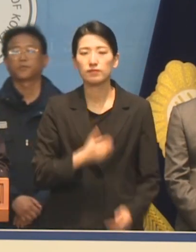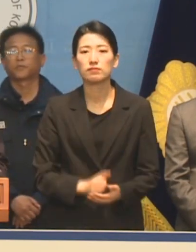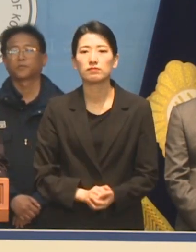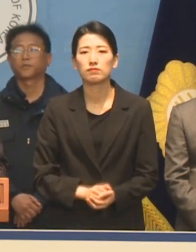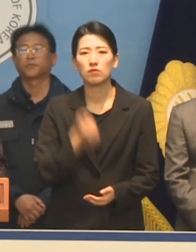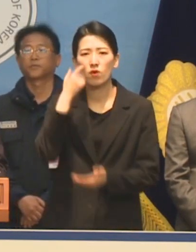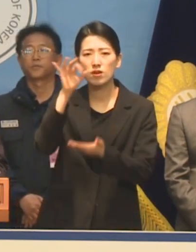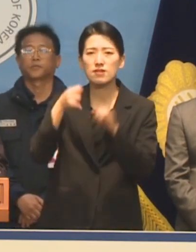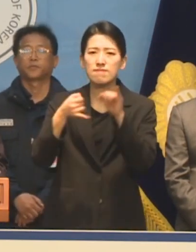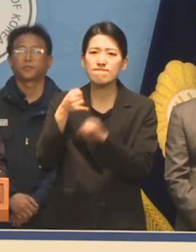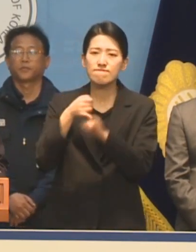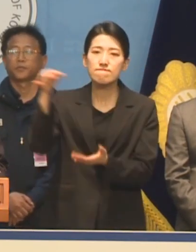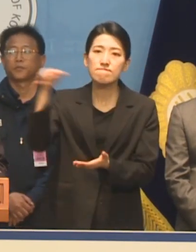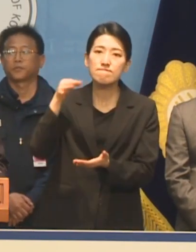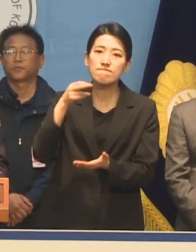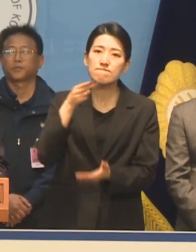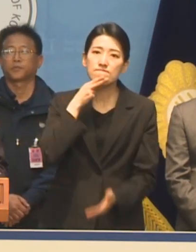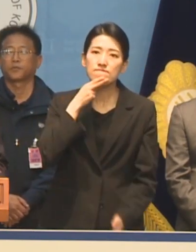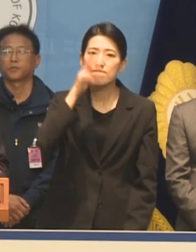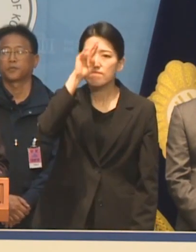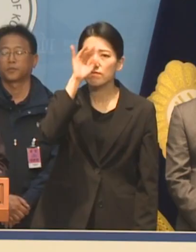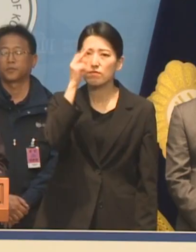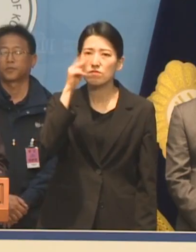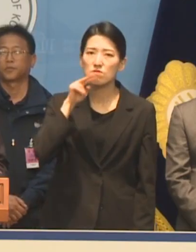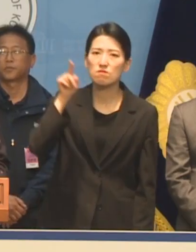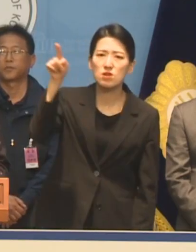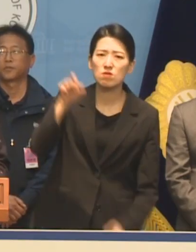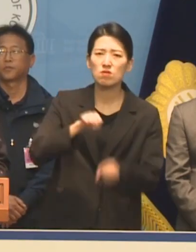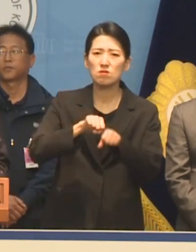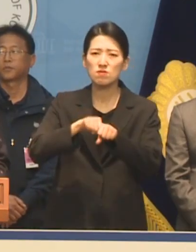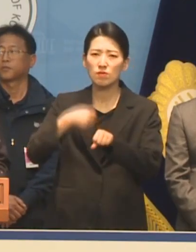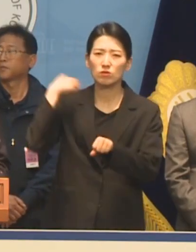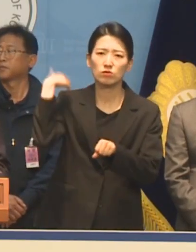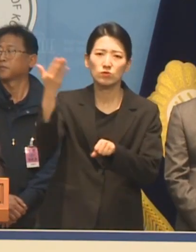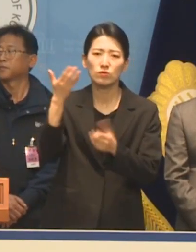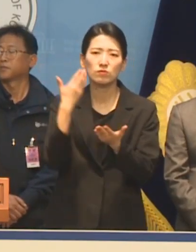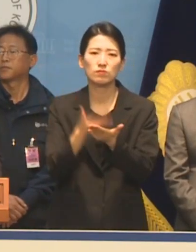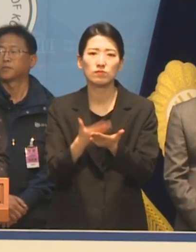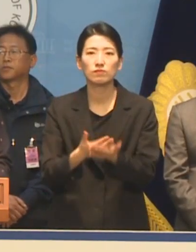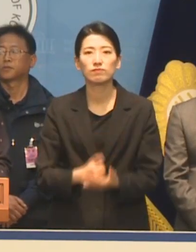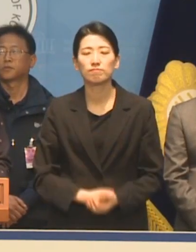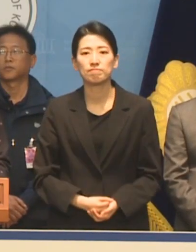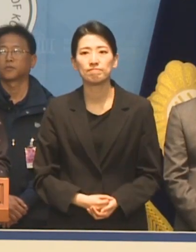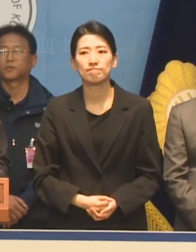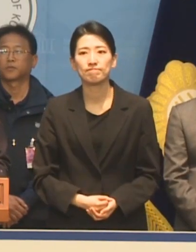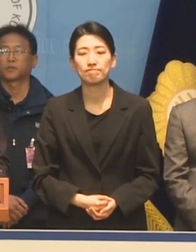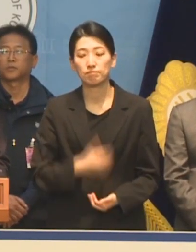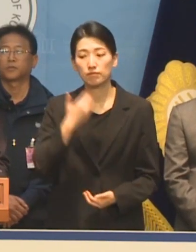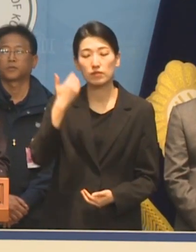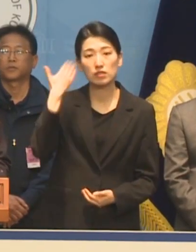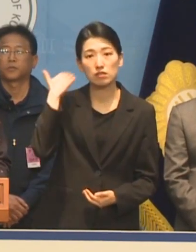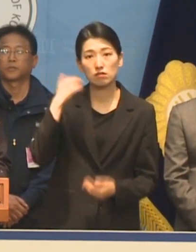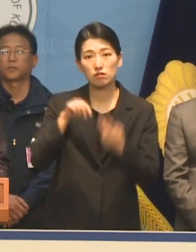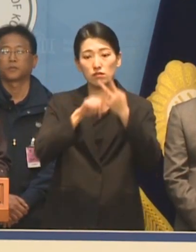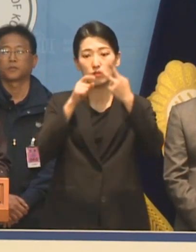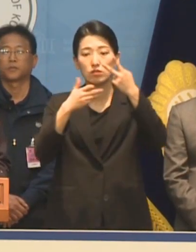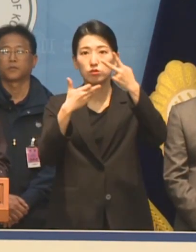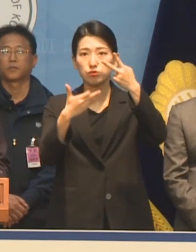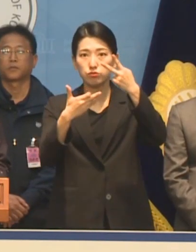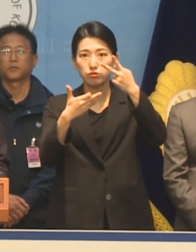체불을 변제하지 않는 박영우 회장의 엄벌을 촉구합니다. 지난 2월